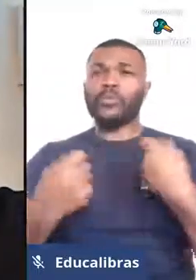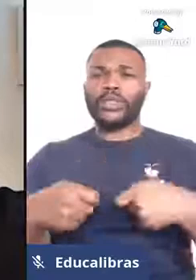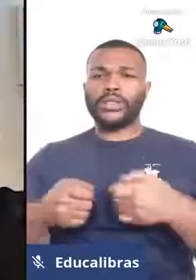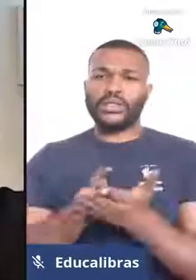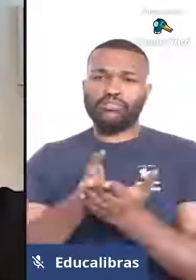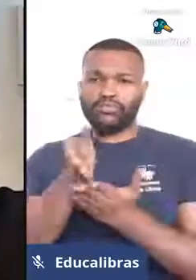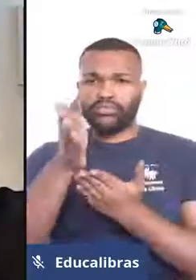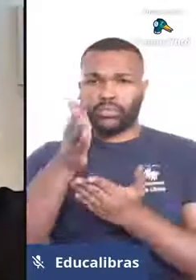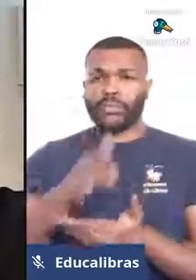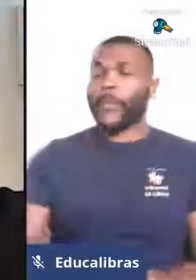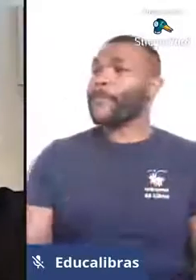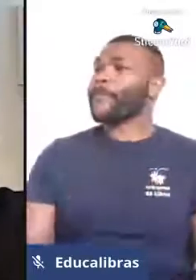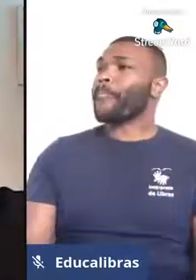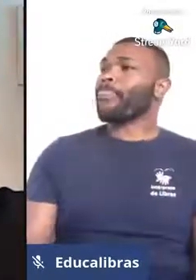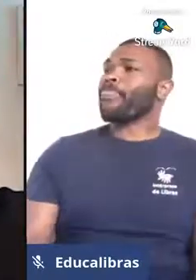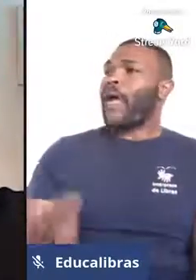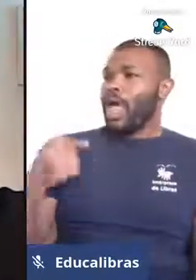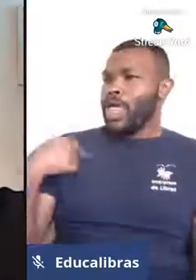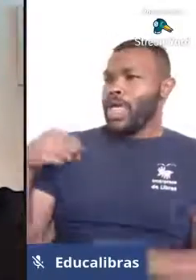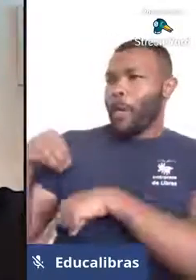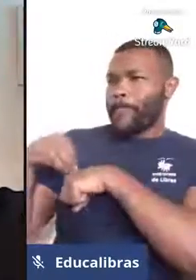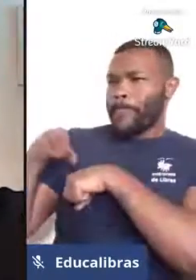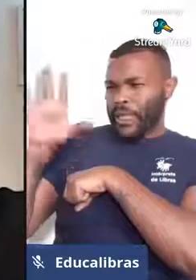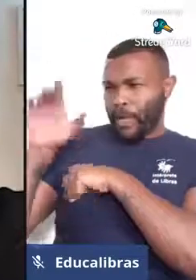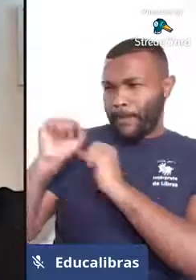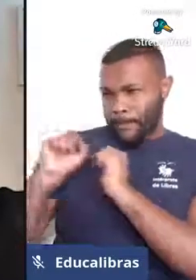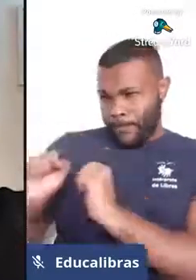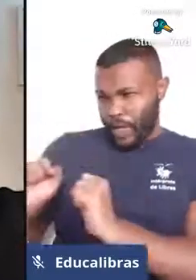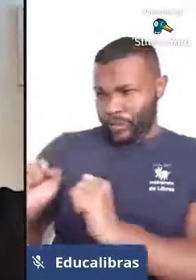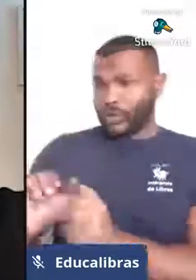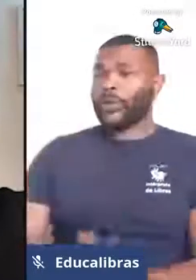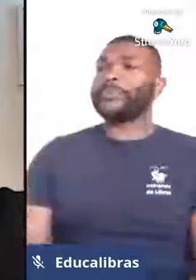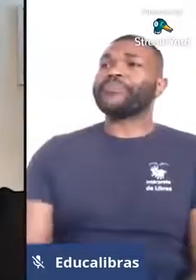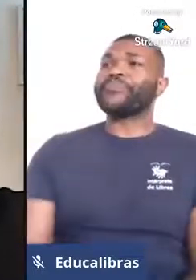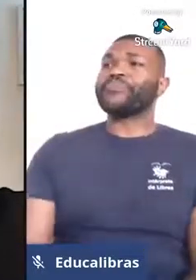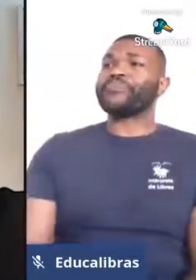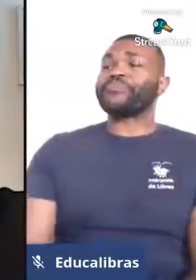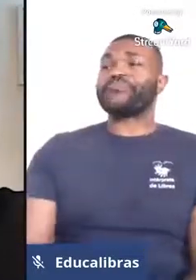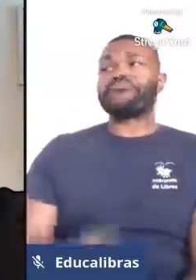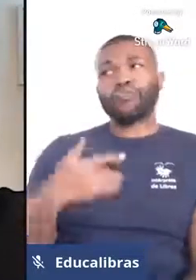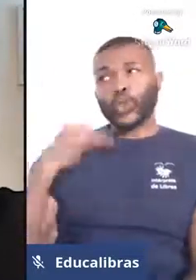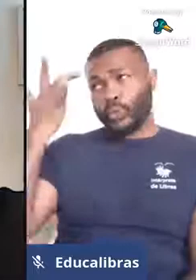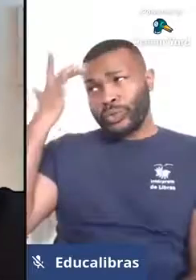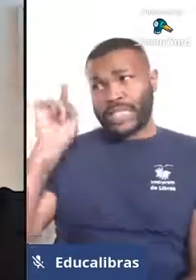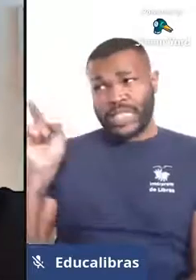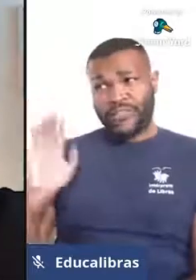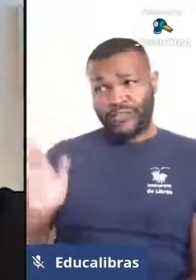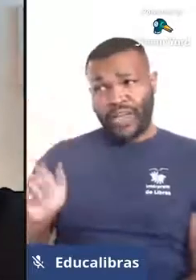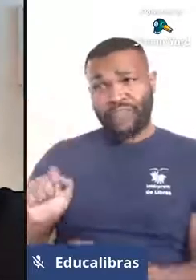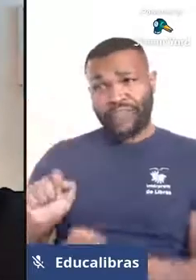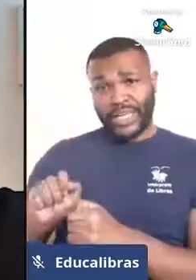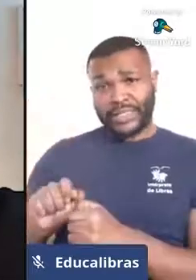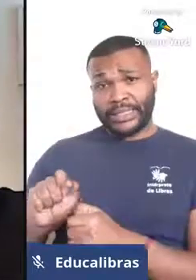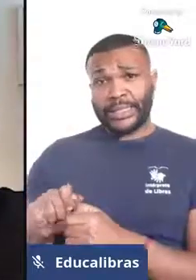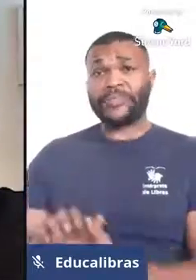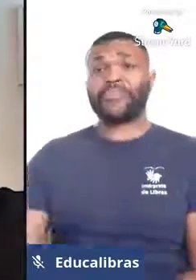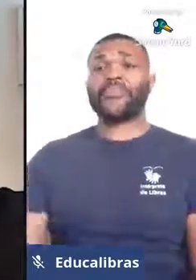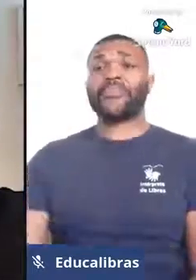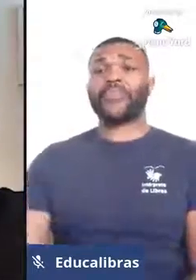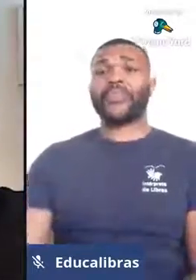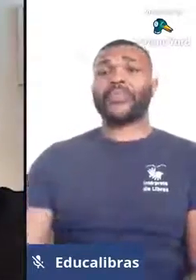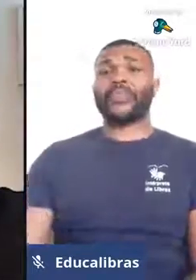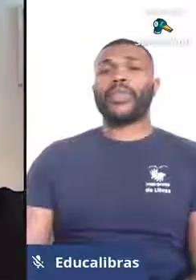Sabe, deixa eu te dar uma ideia, né? Um negócio que você podia fazer, não sei se você já fez, mas é um